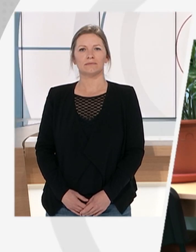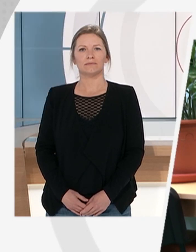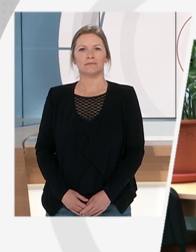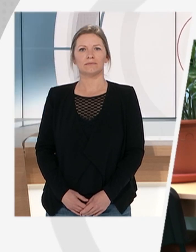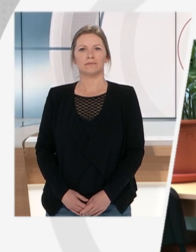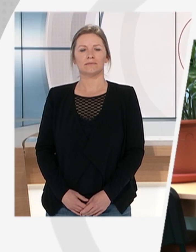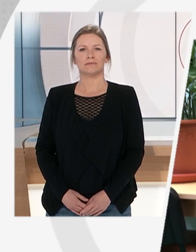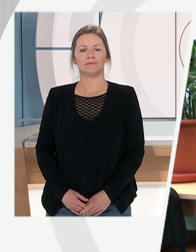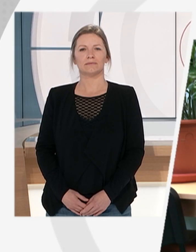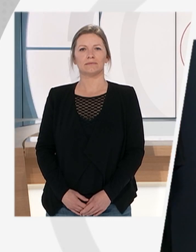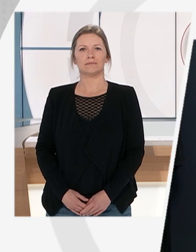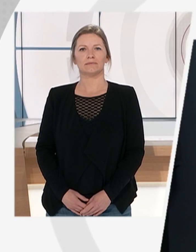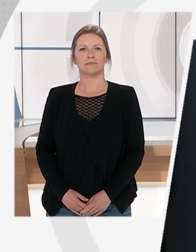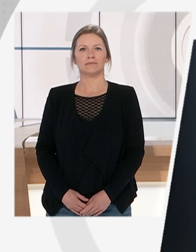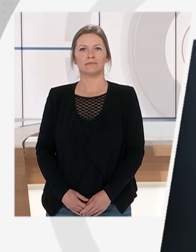aisées.